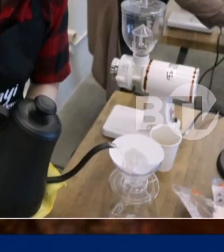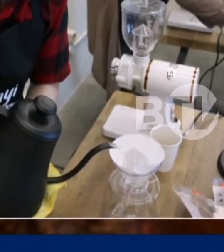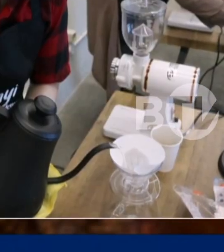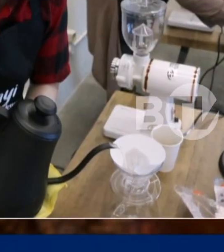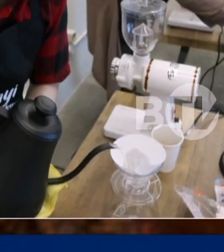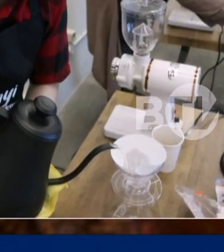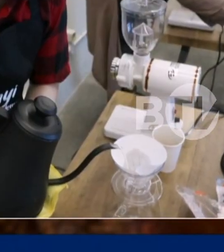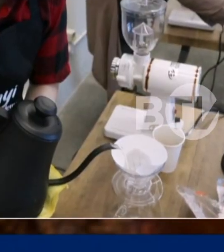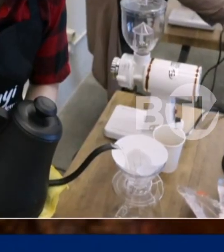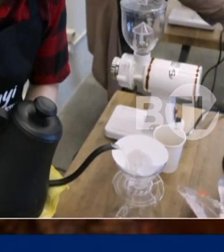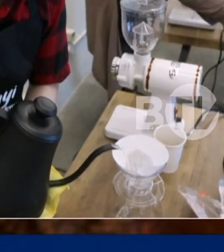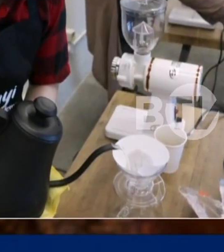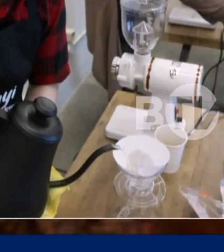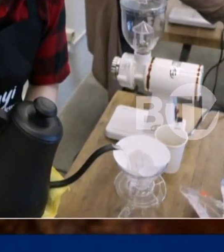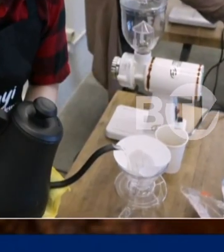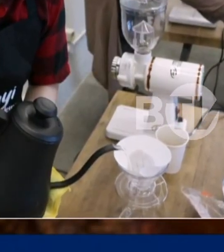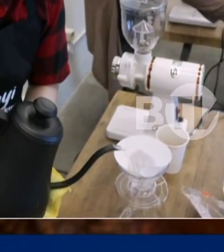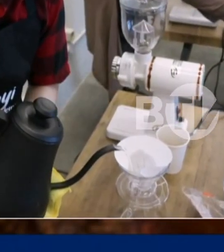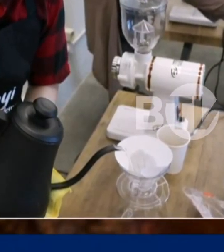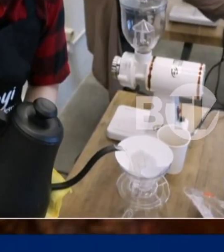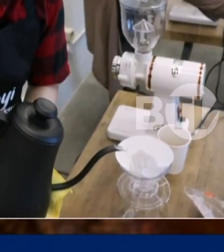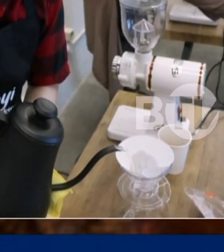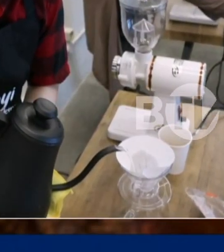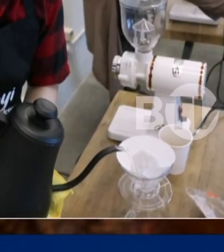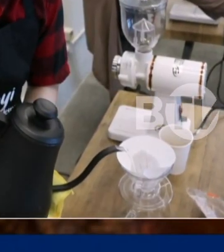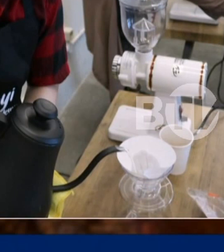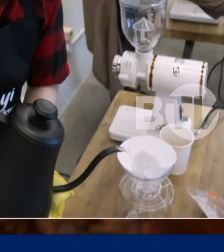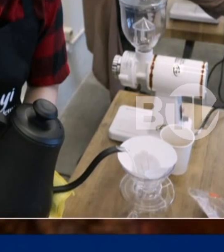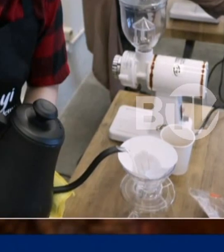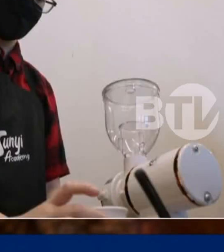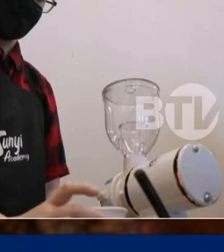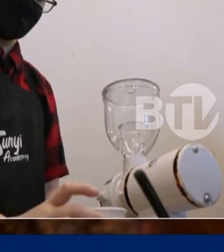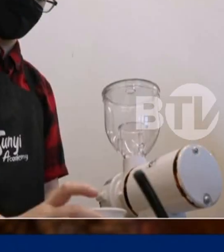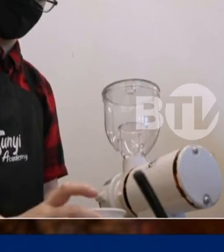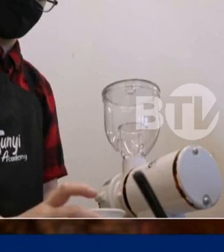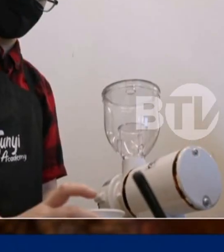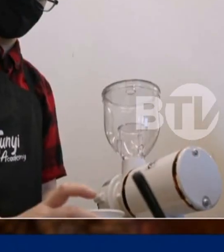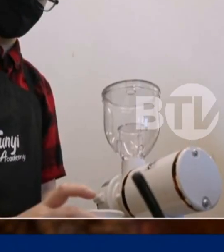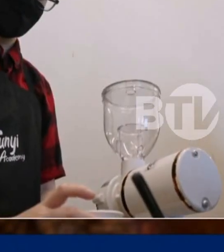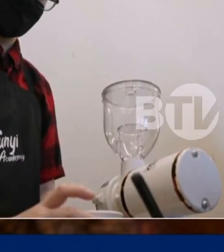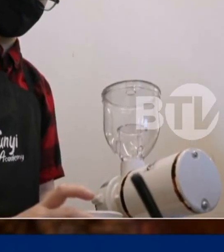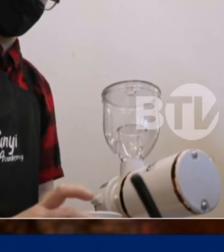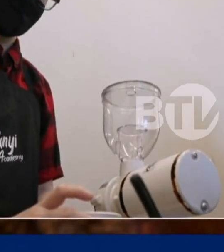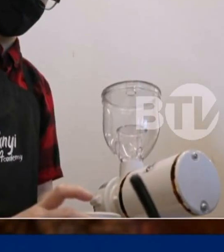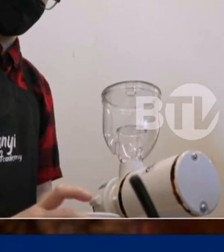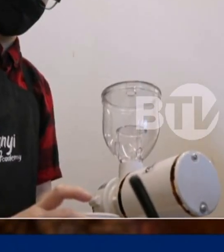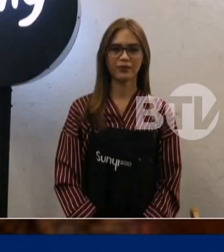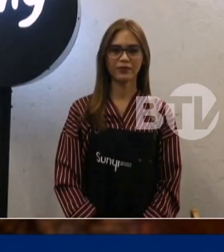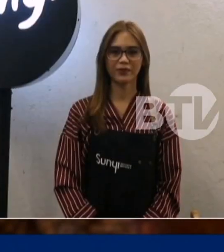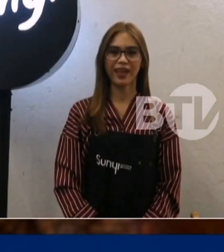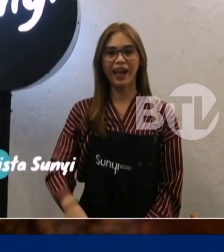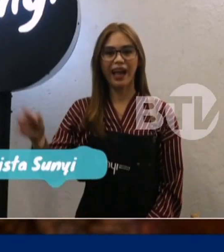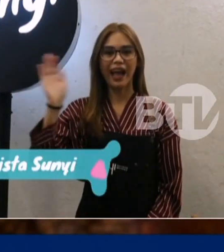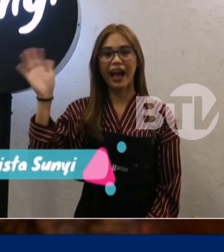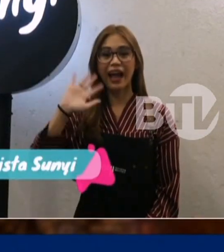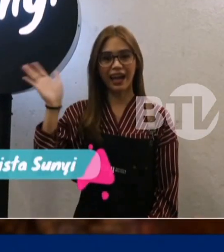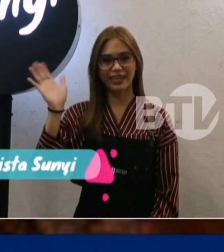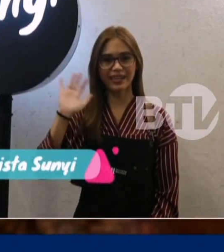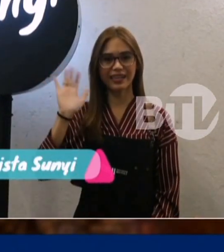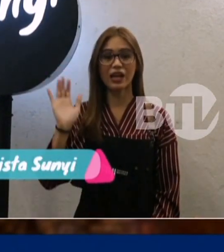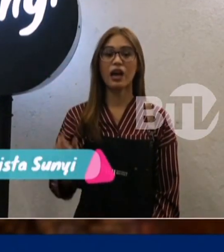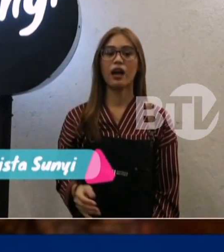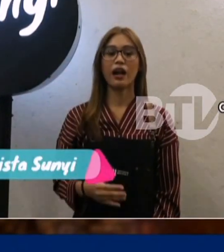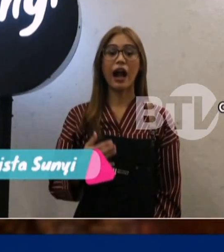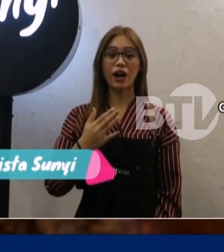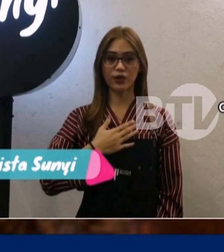braille untuk teman-teman yang tunanetra. Karena di sini kita harus membuat jembatan. Kalau tanpa aksesibilitas itu kan ya jembatannya gak bakal nyatu, akan